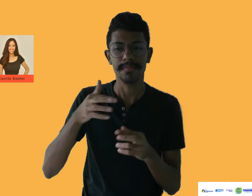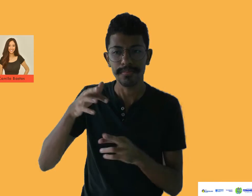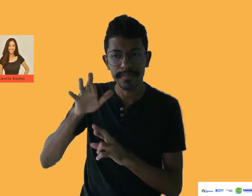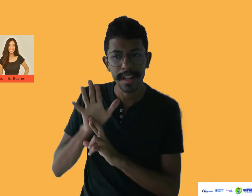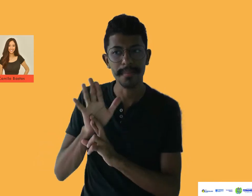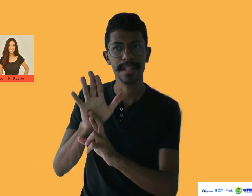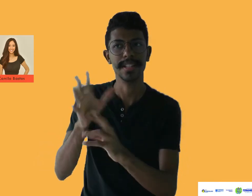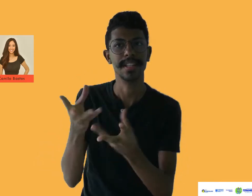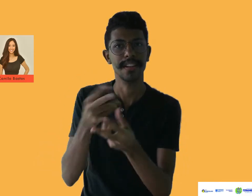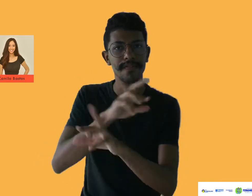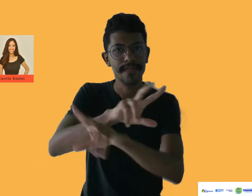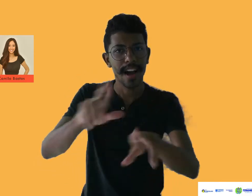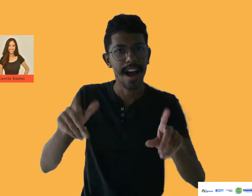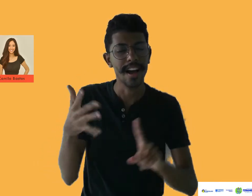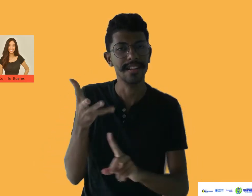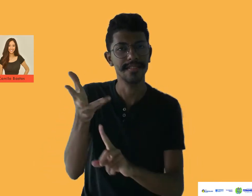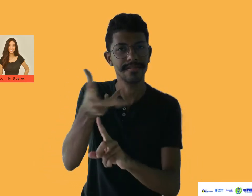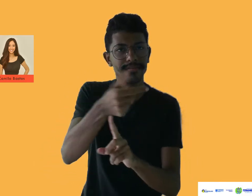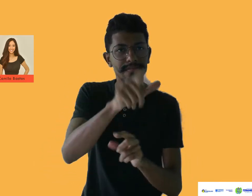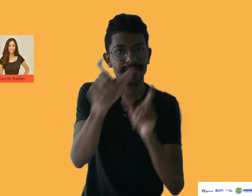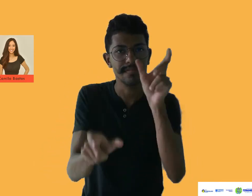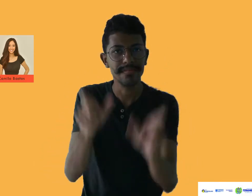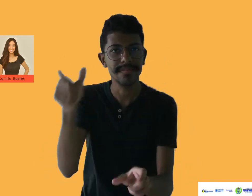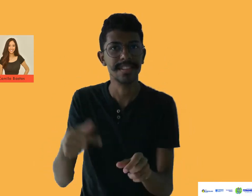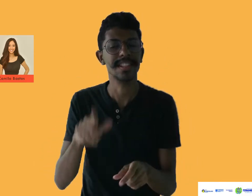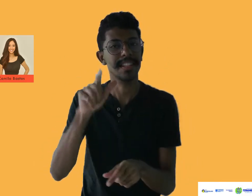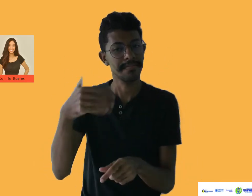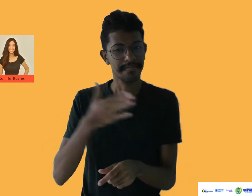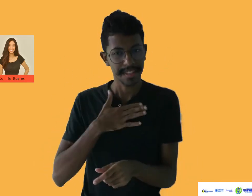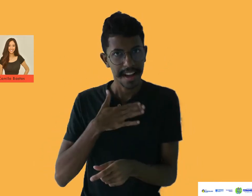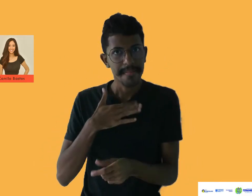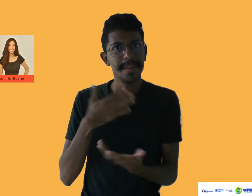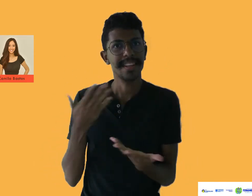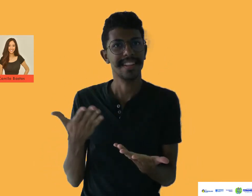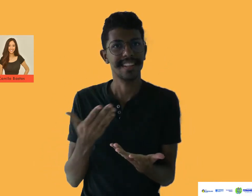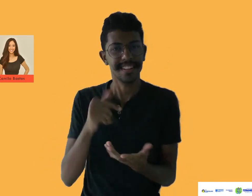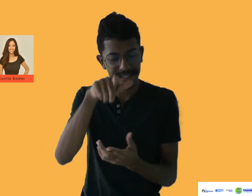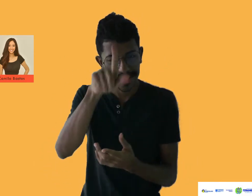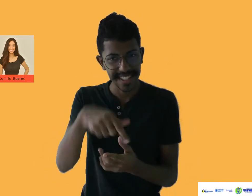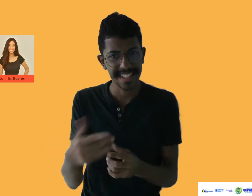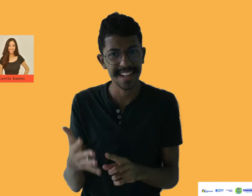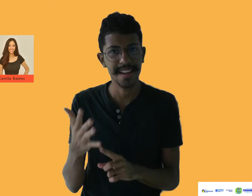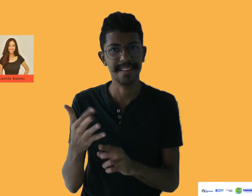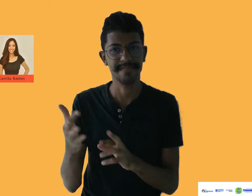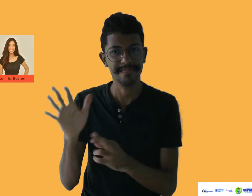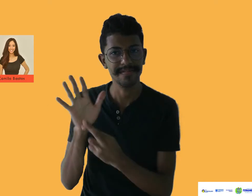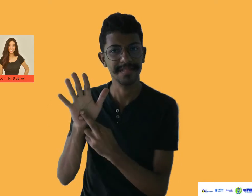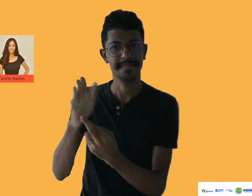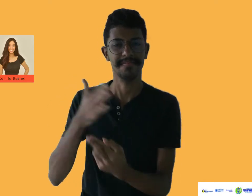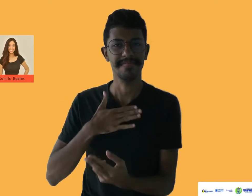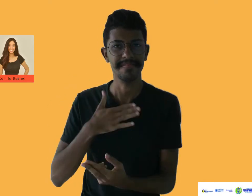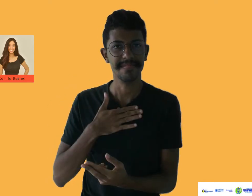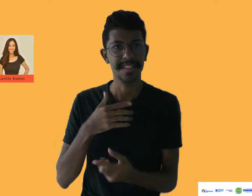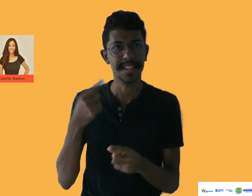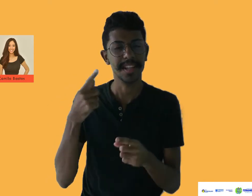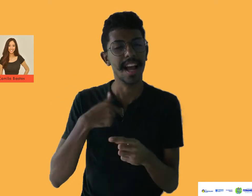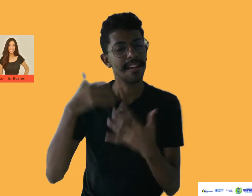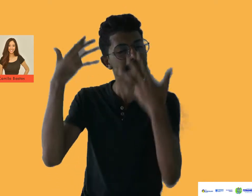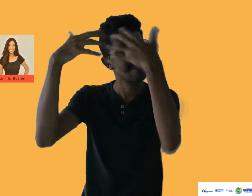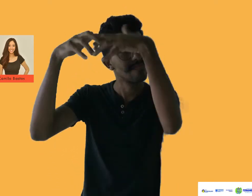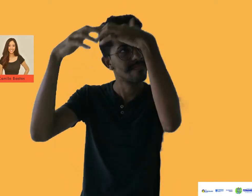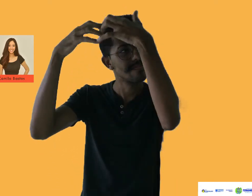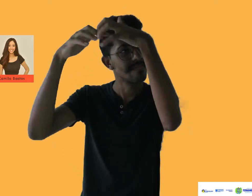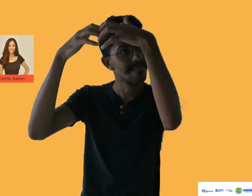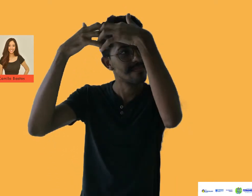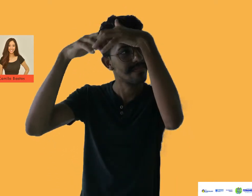infância, e hoje você é uma grande referência para muitos artistas. Que bom. É assim, inclusive para mim,